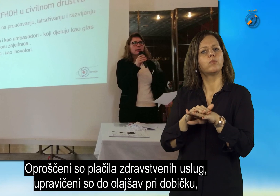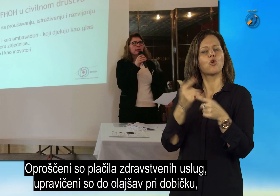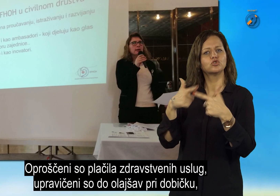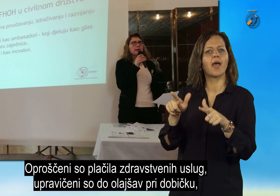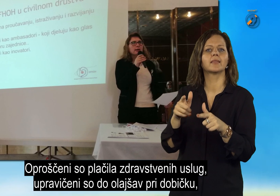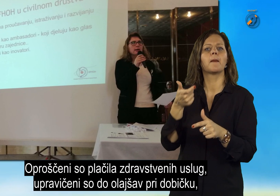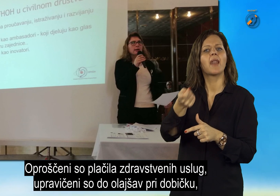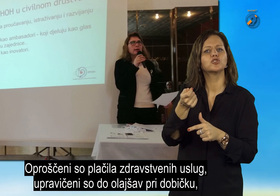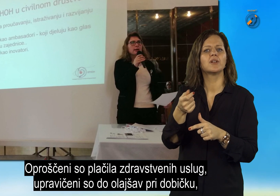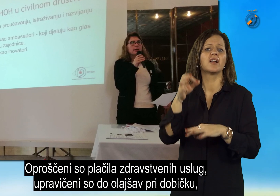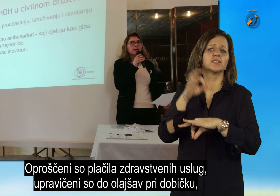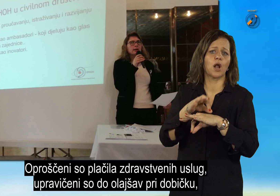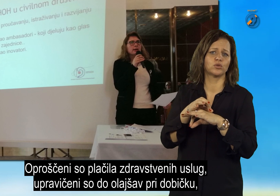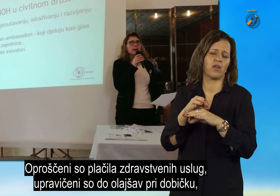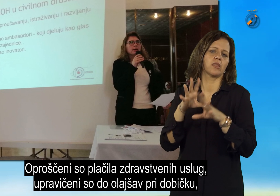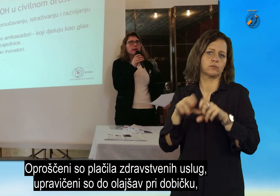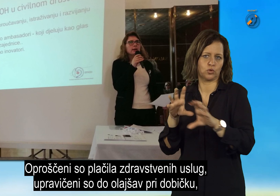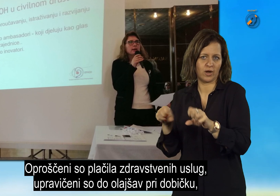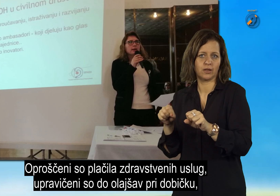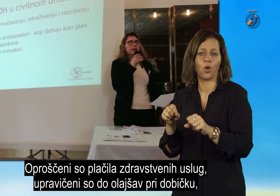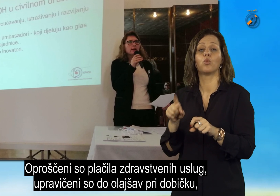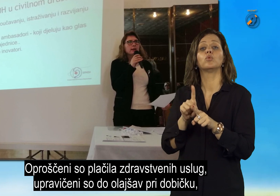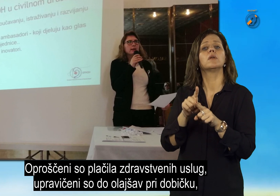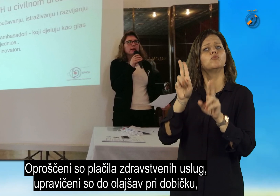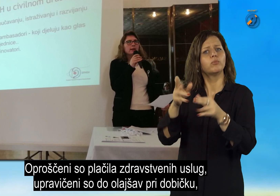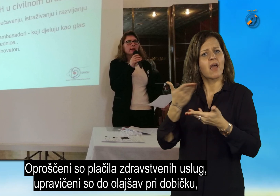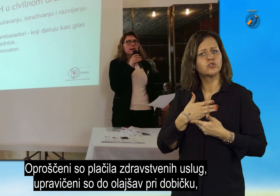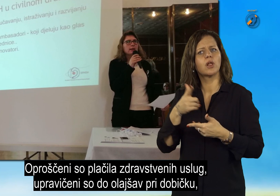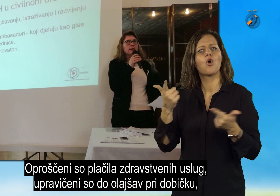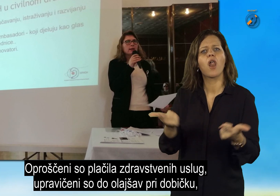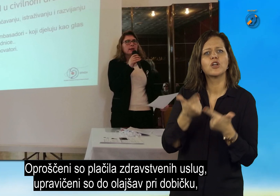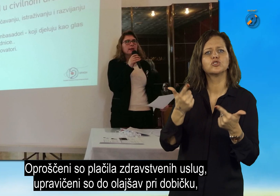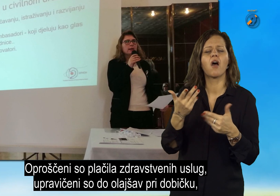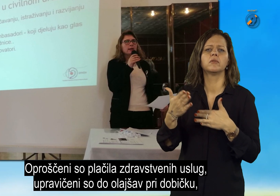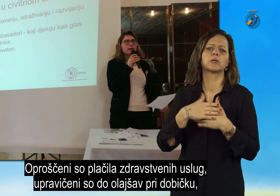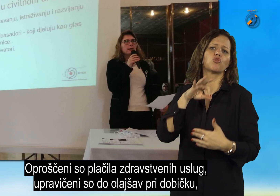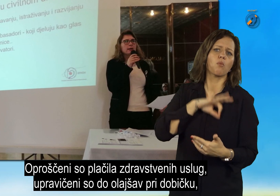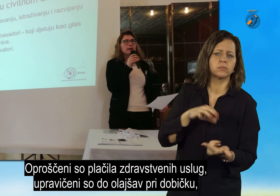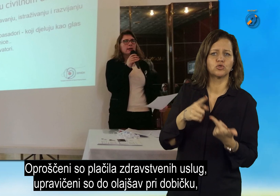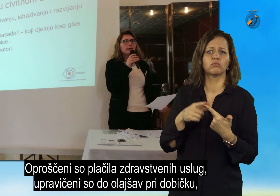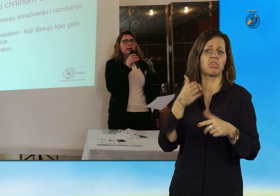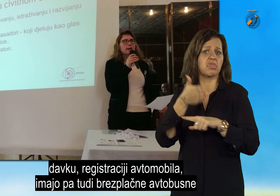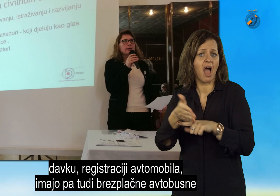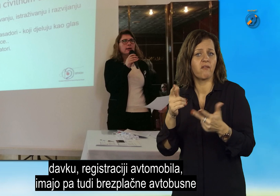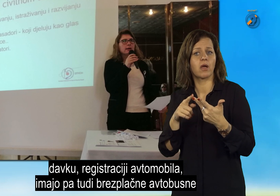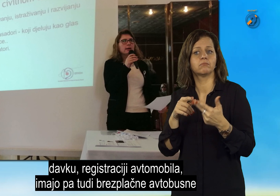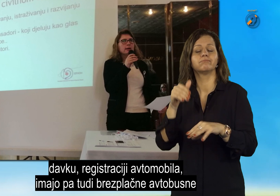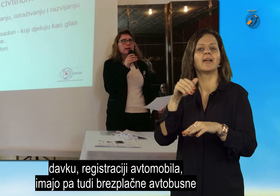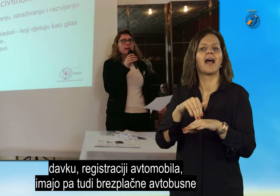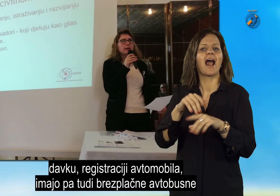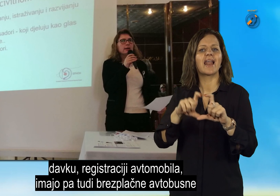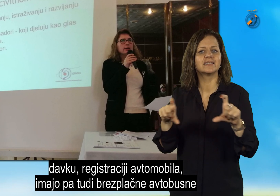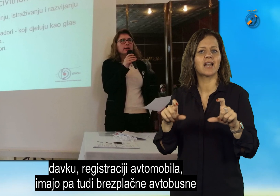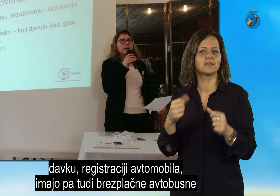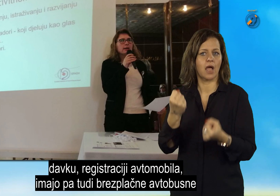Oproščeni so plačila zdravstvenih uslug, upravičeni so do olajšav pri dobičku, davku, registraciji avtomobila, imajo